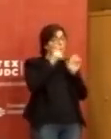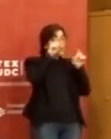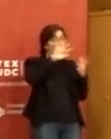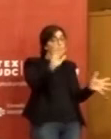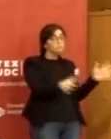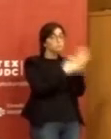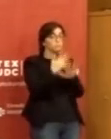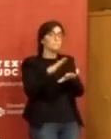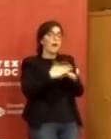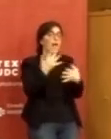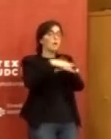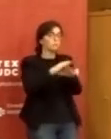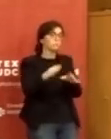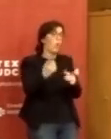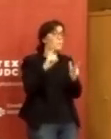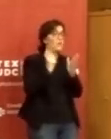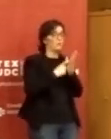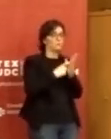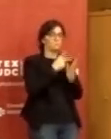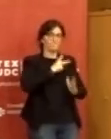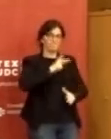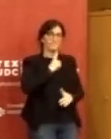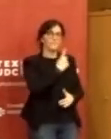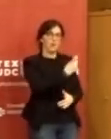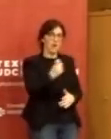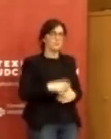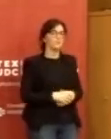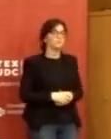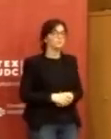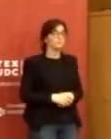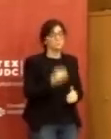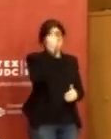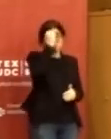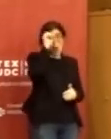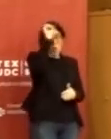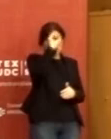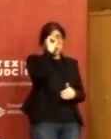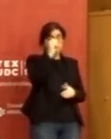reto pendiente, ¿no? Mi opinión es que al final la meta a la que hay que llegar es a que